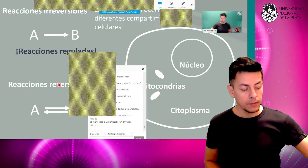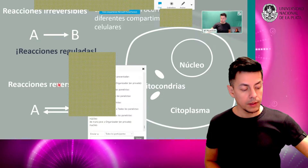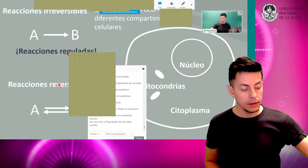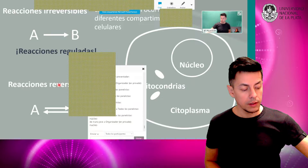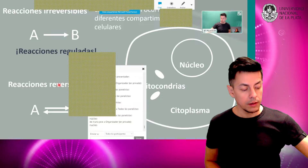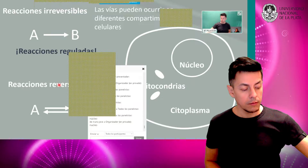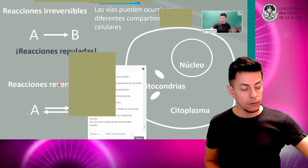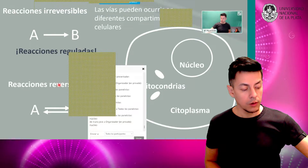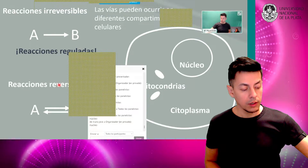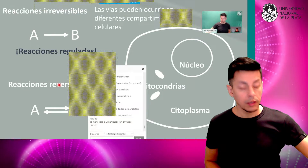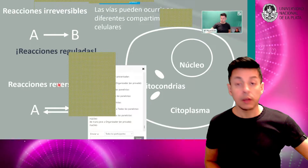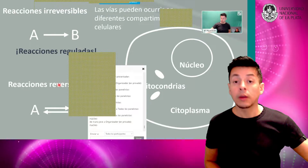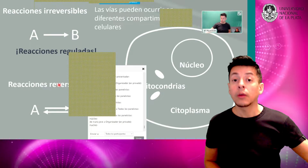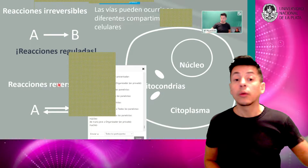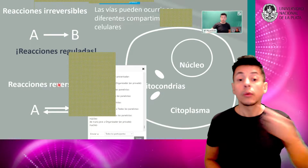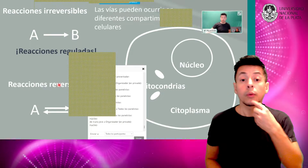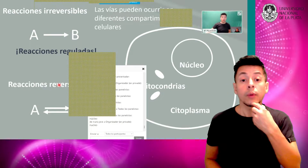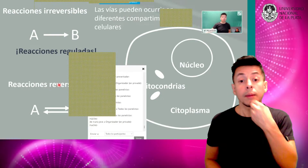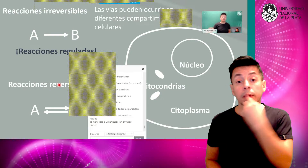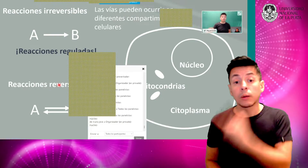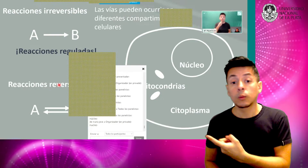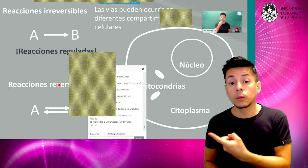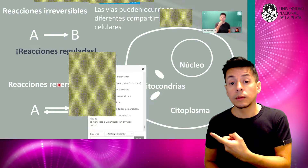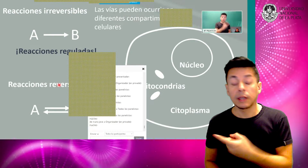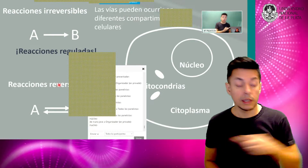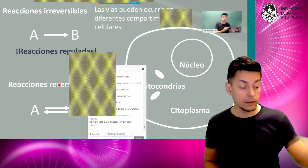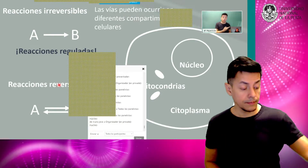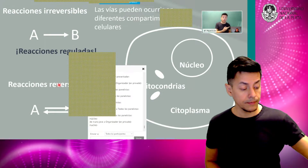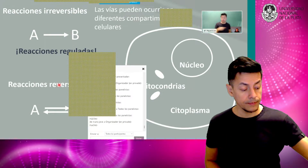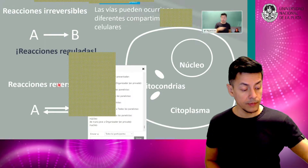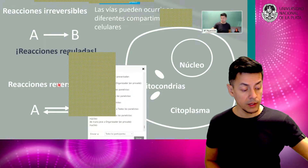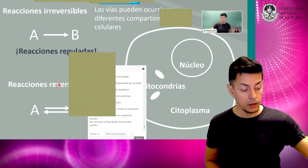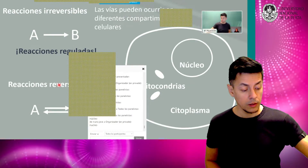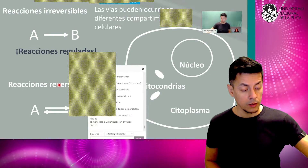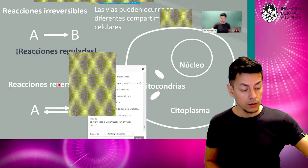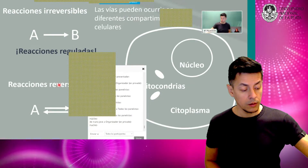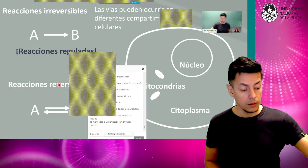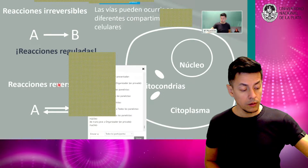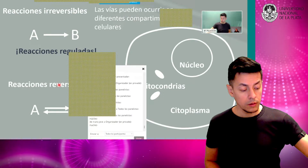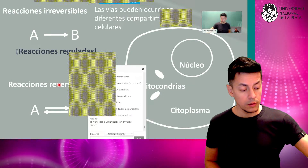Díganme si tienen alguna pregunta hasta acá o seguimos con la próxima diapositiva.